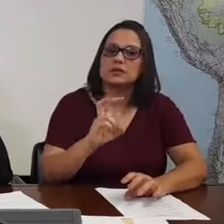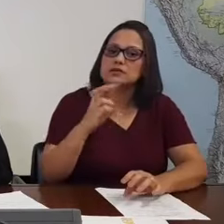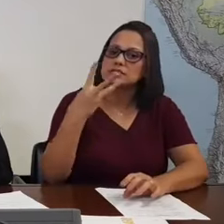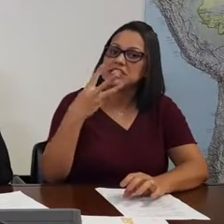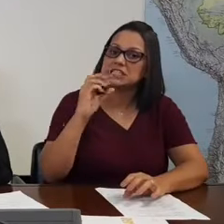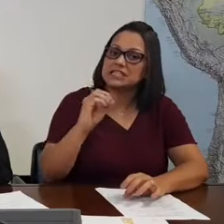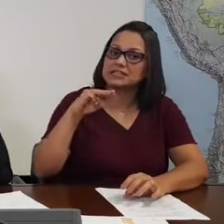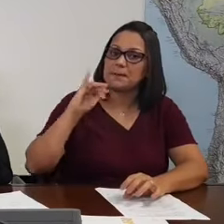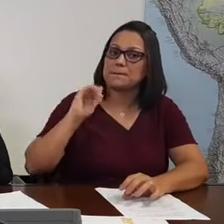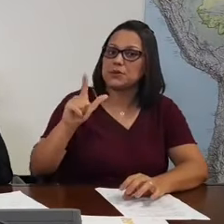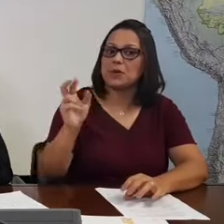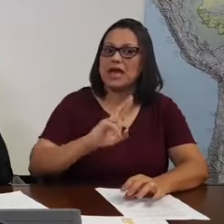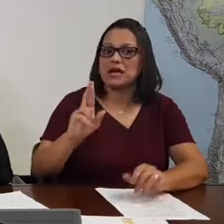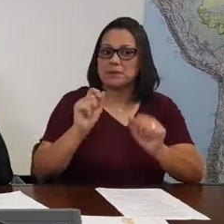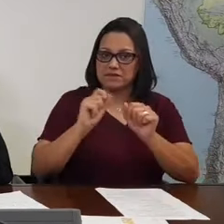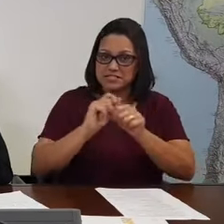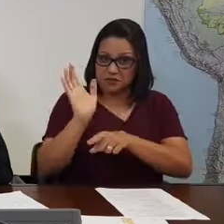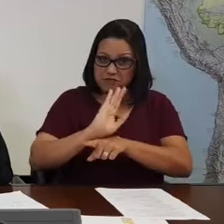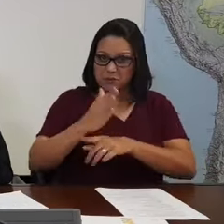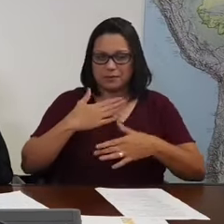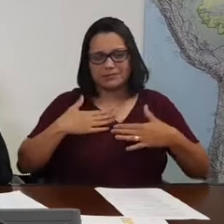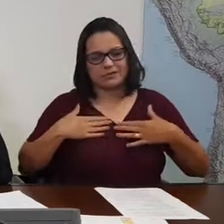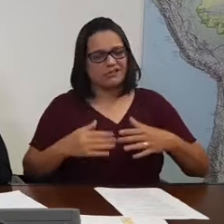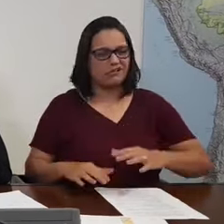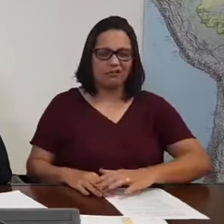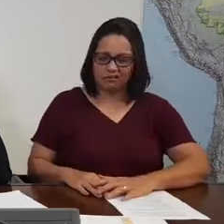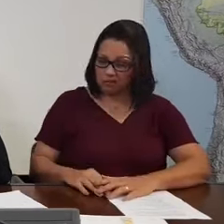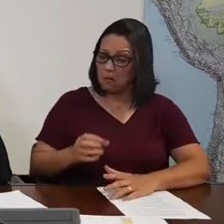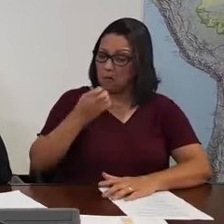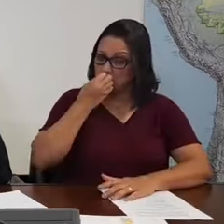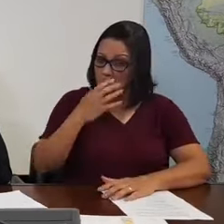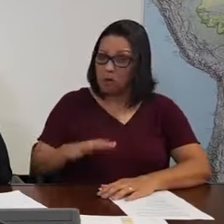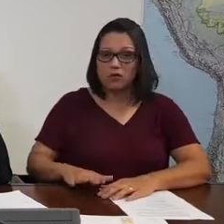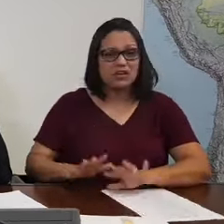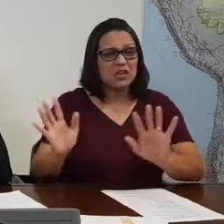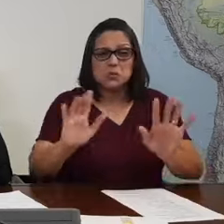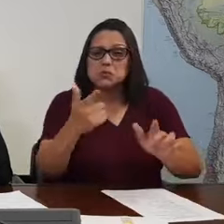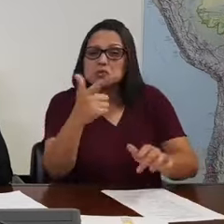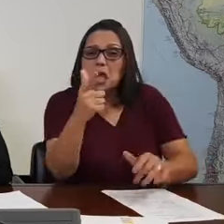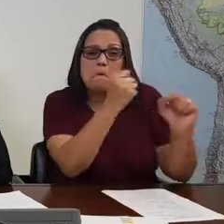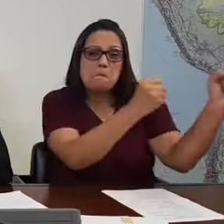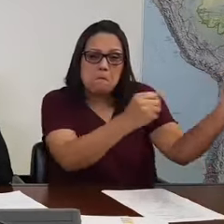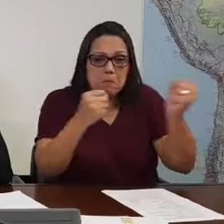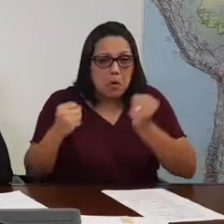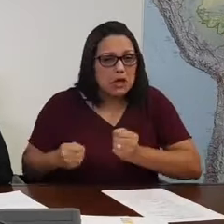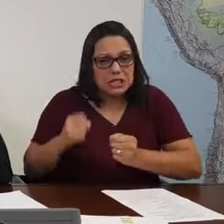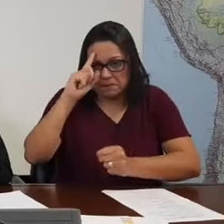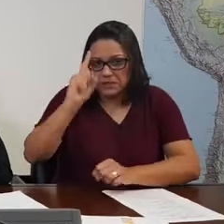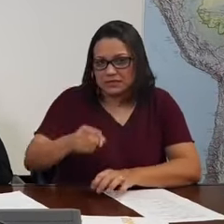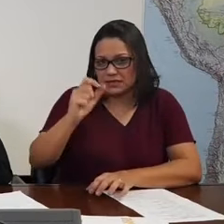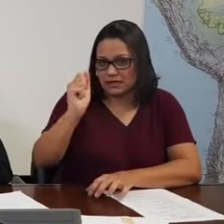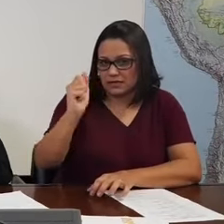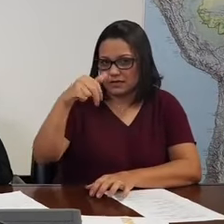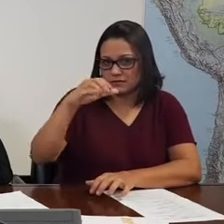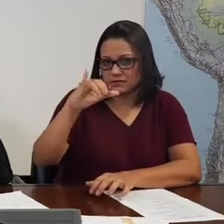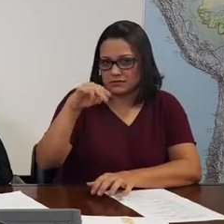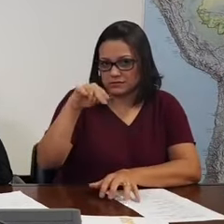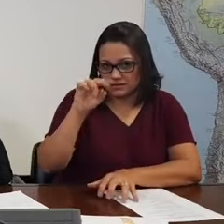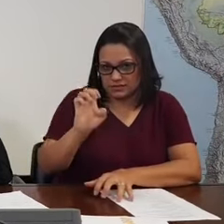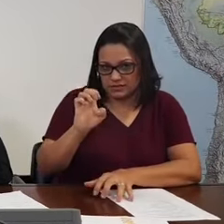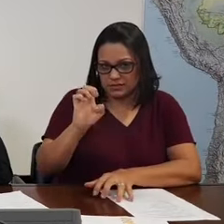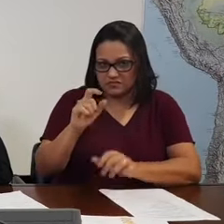reais para fazer um filme comigo. Olha como os caras são legal, bonzinho. Eu não tenho esse poderio todo sobre a Cine. A Cine, nós temos